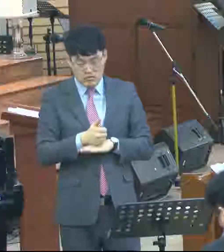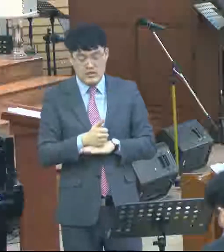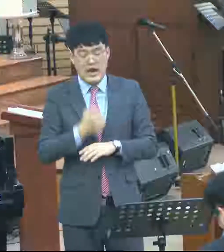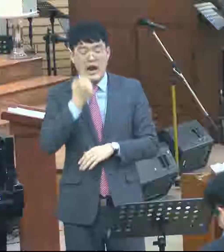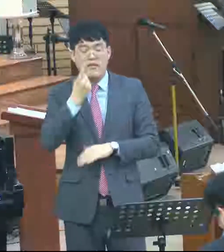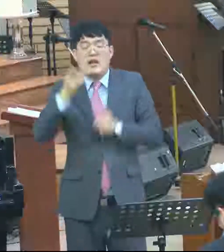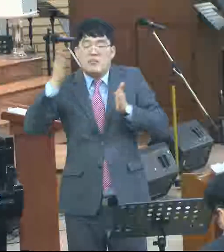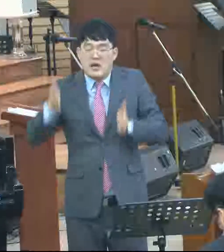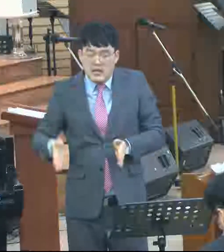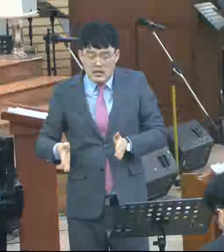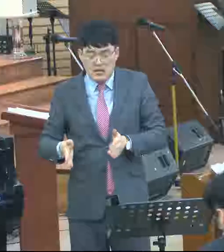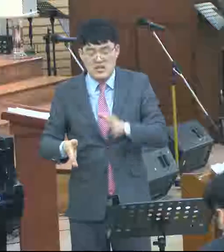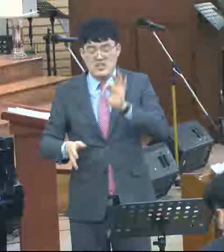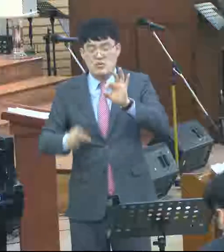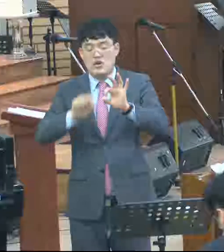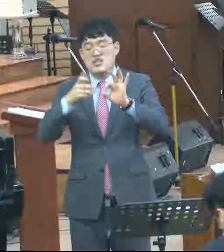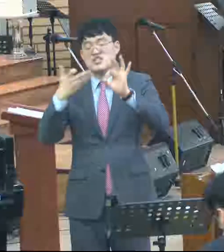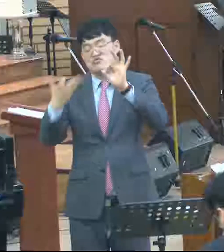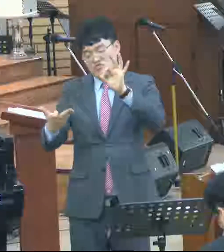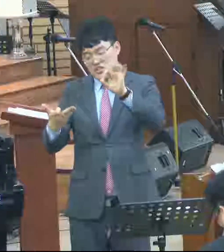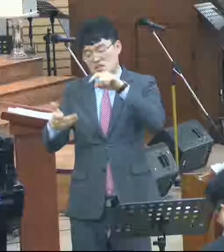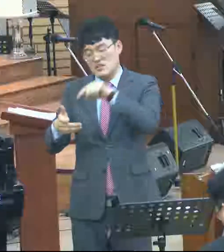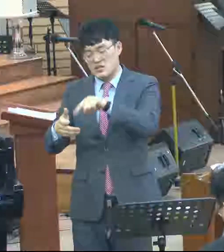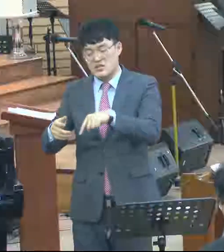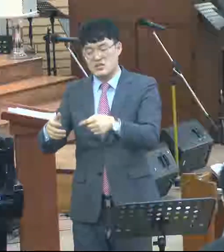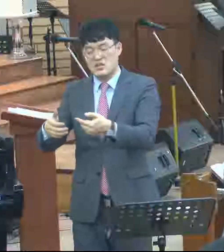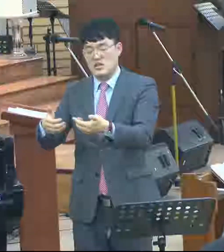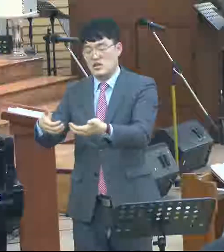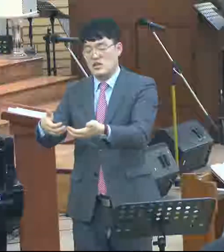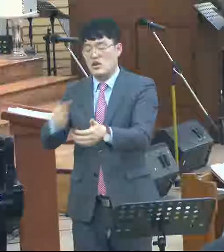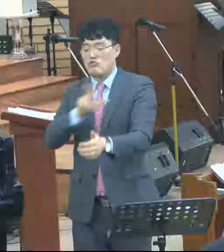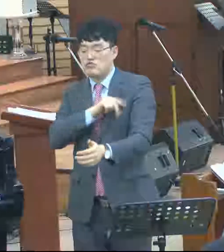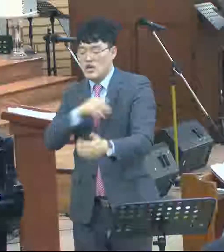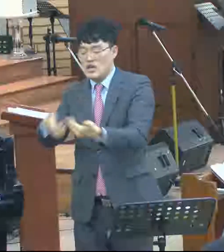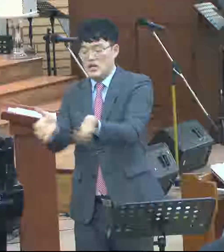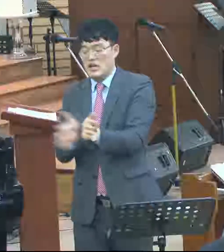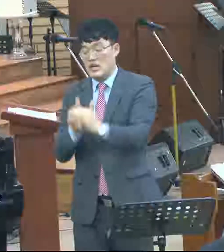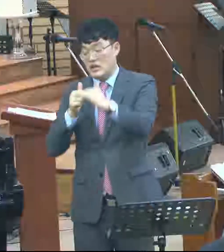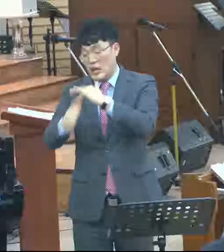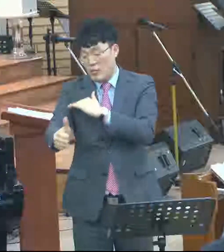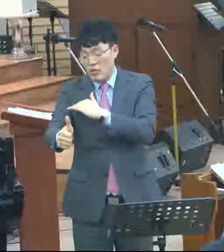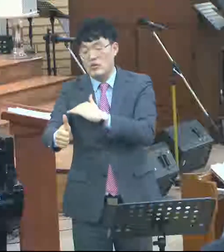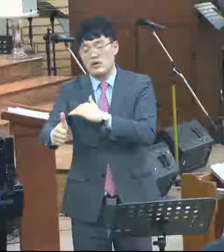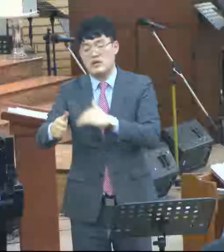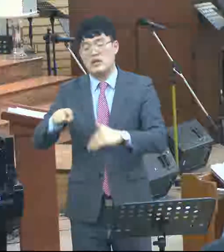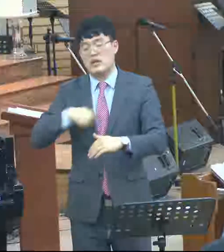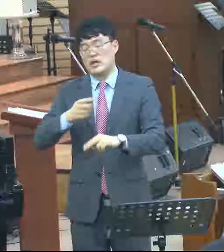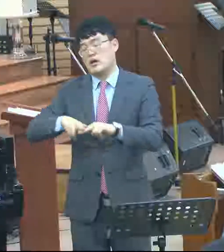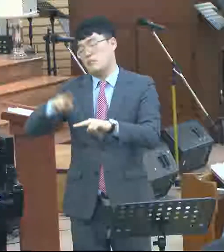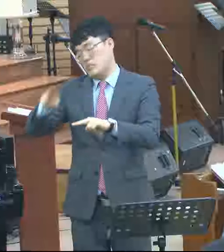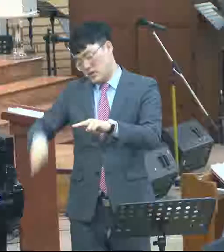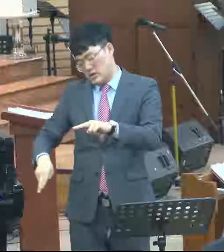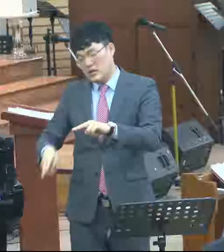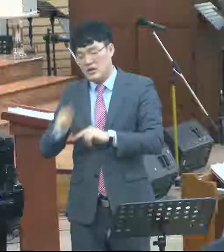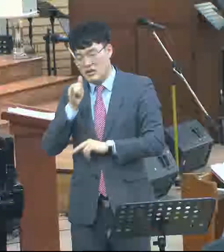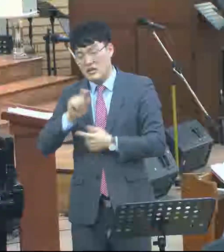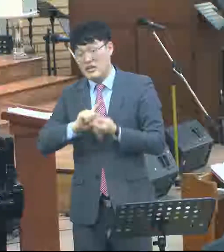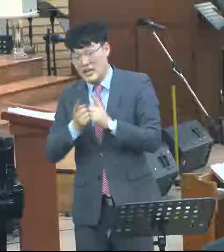만에 원내대표 자리에서 물러났어요. 대신에 자신의 명예를 회복하려고 신문사를 상대로